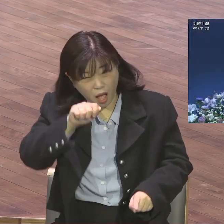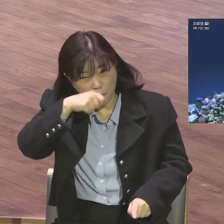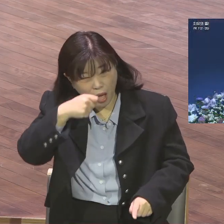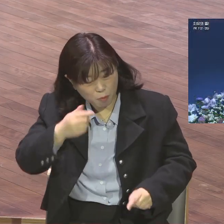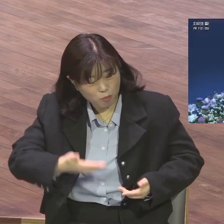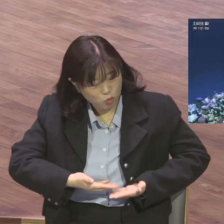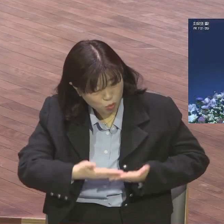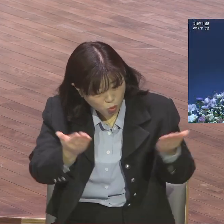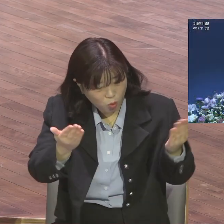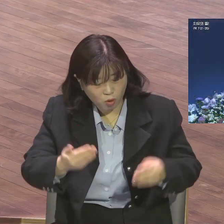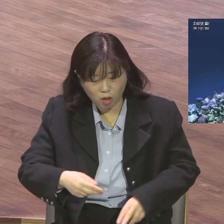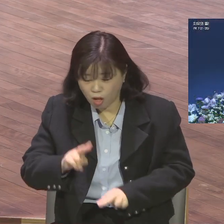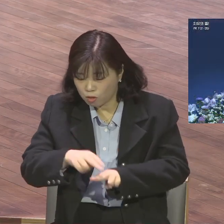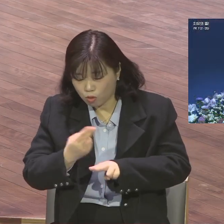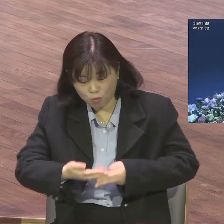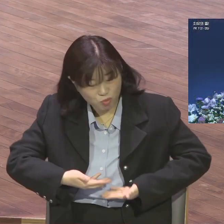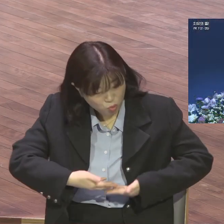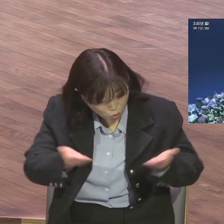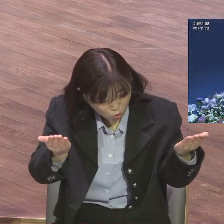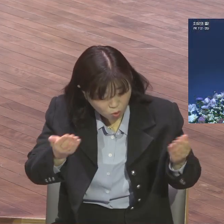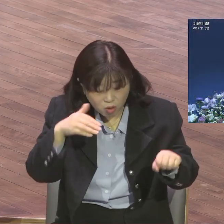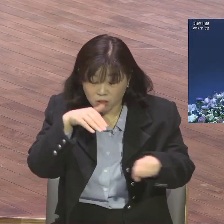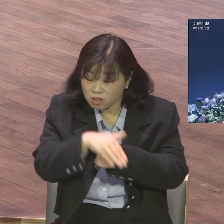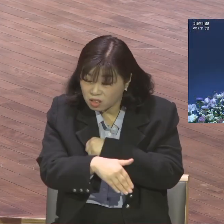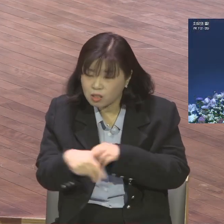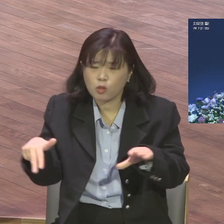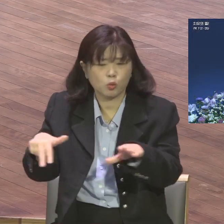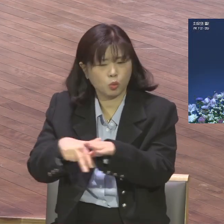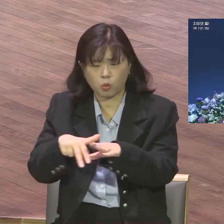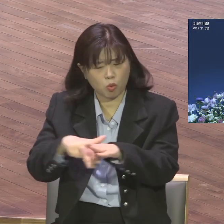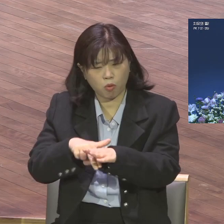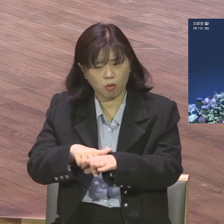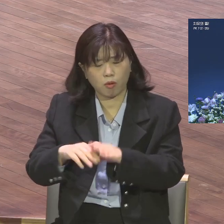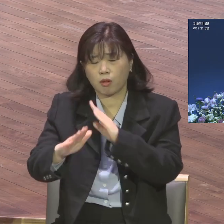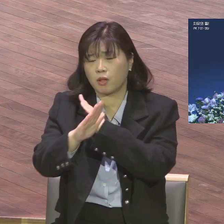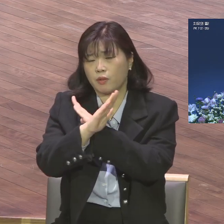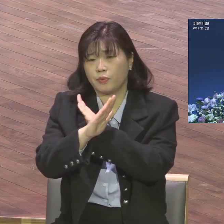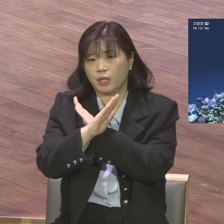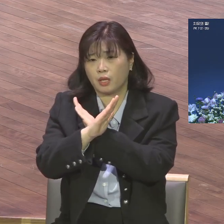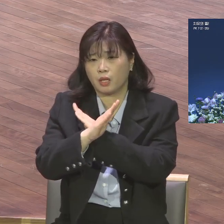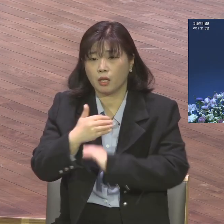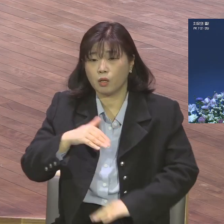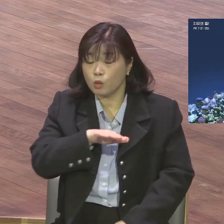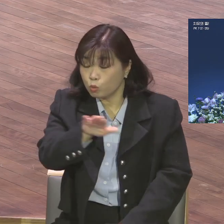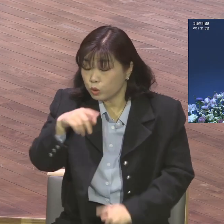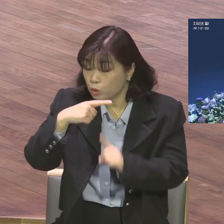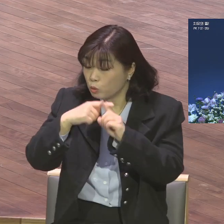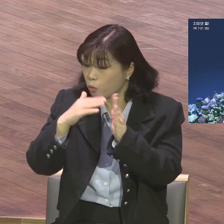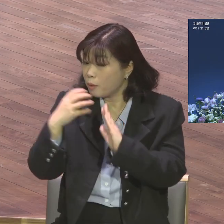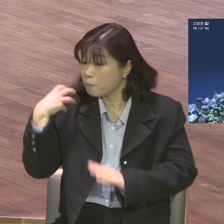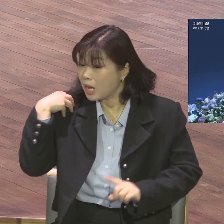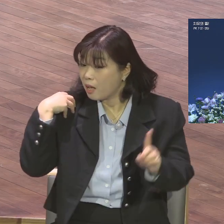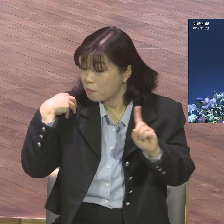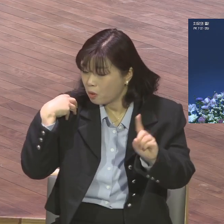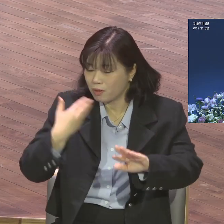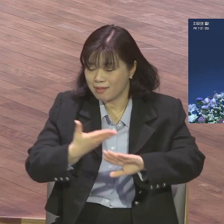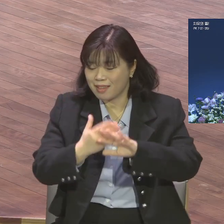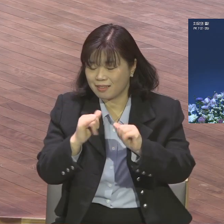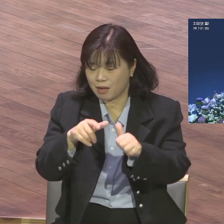거는 다른 종교도 다 할 수 있어요. 원색적 보험까지 우리 교회가 그들의 근본을 치유해 줘야 된단